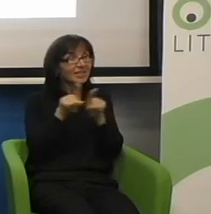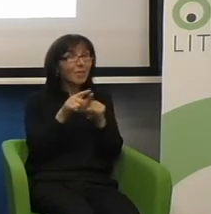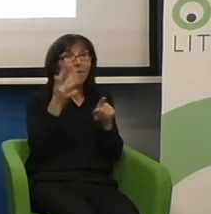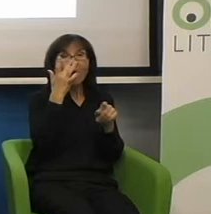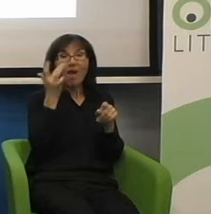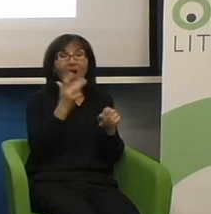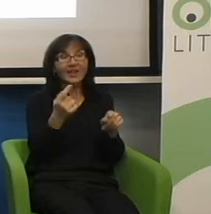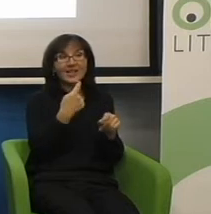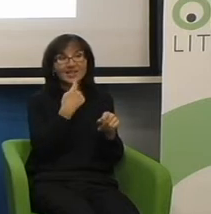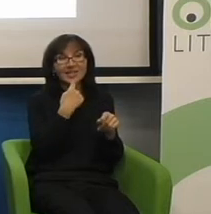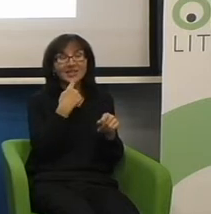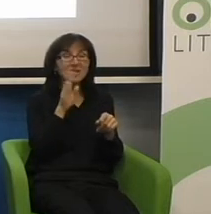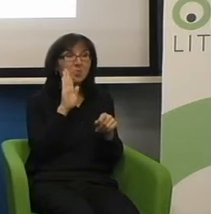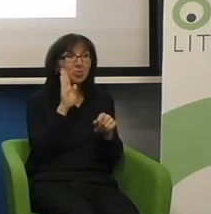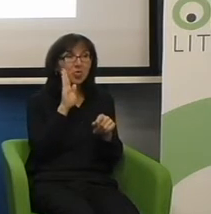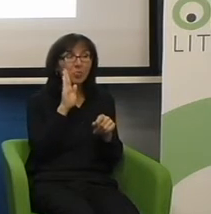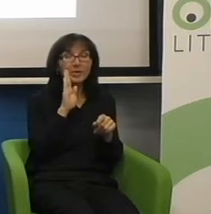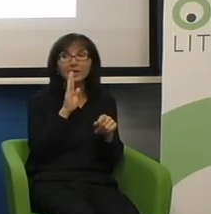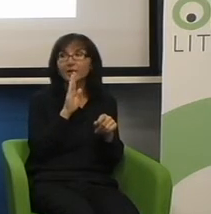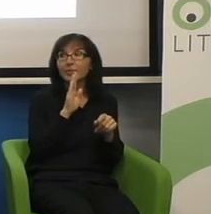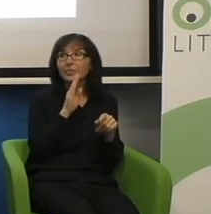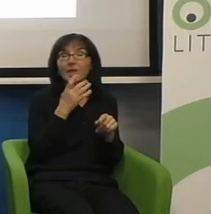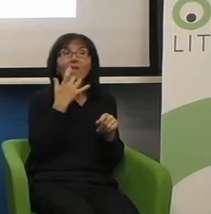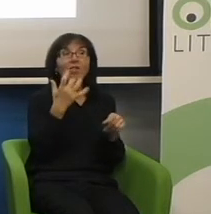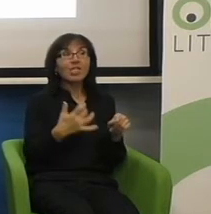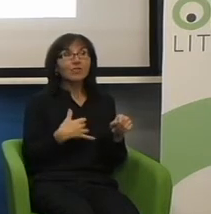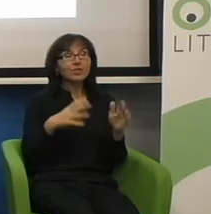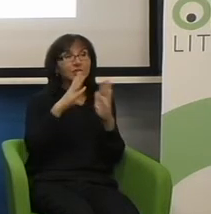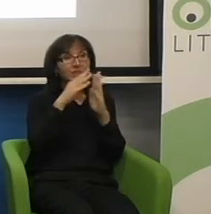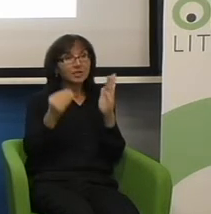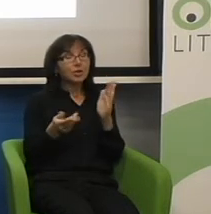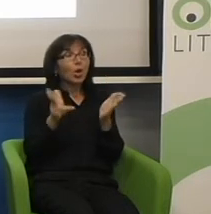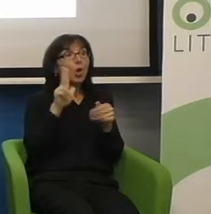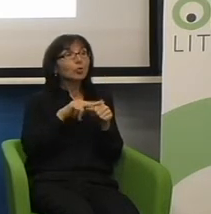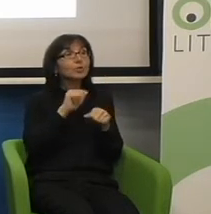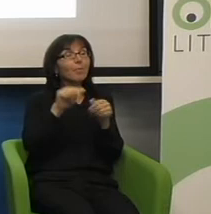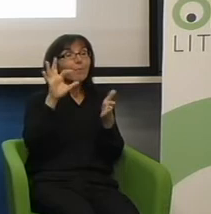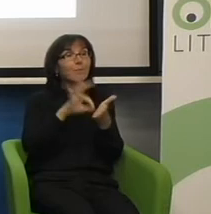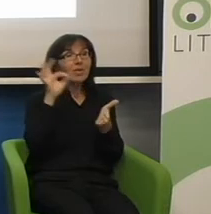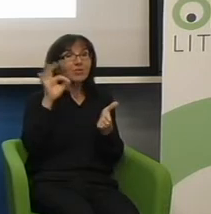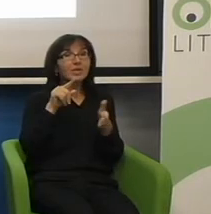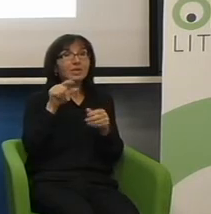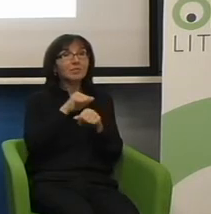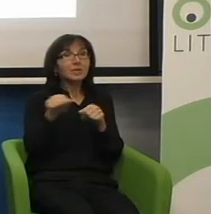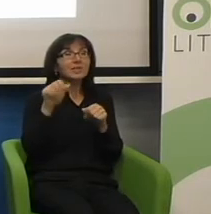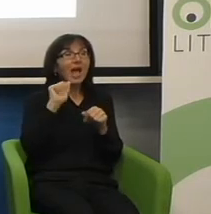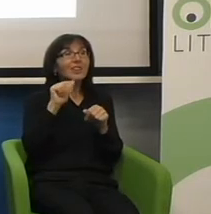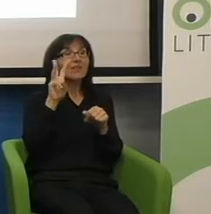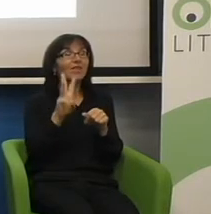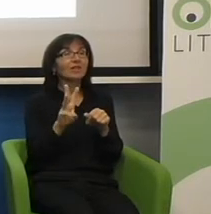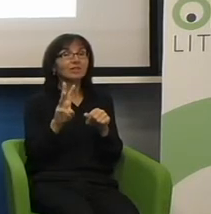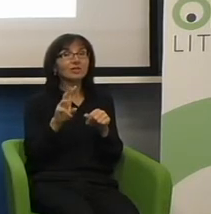I tu mamy takie, powiedziałbym, najwcześniejsze zdjęcie, którego jesteśmy pewni, że jest na nim Anna